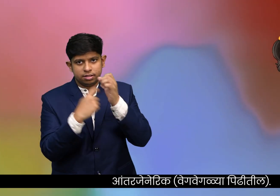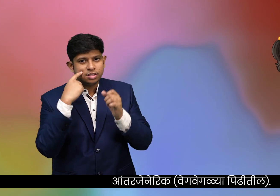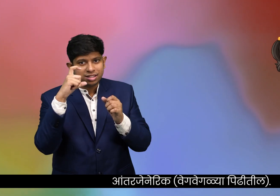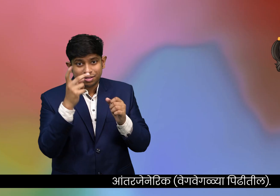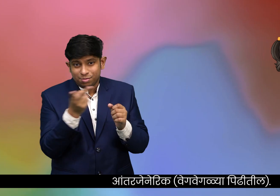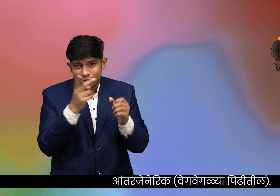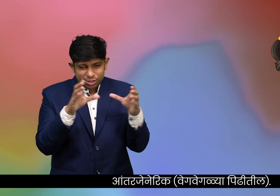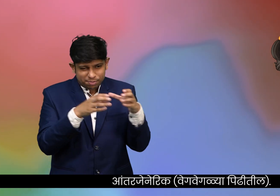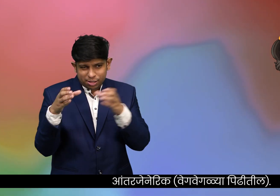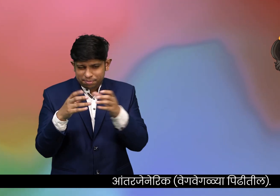पिढीतील